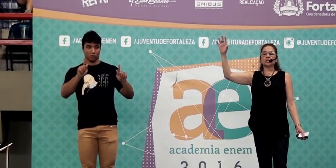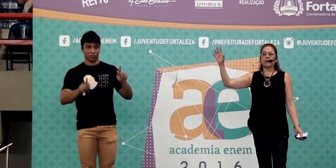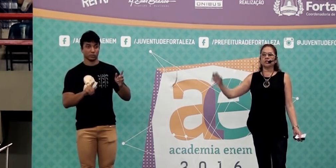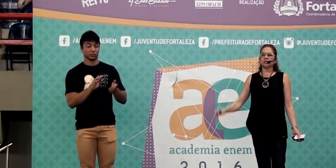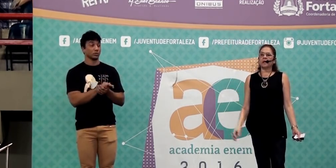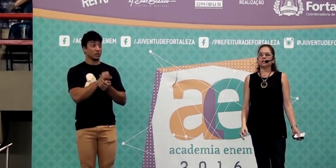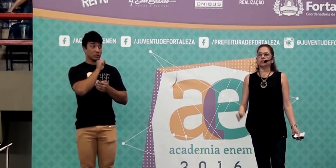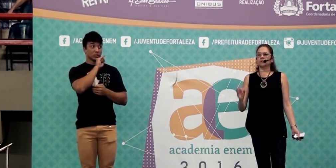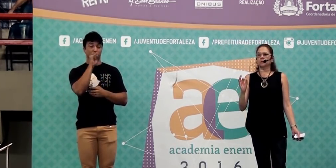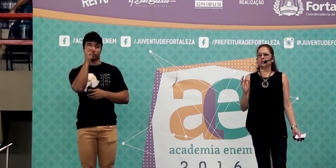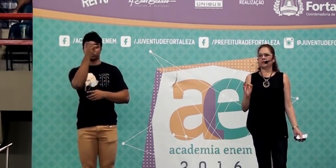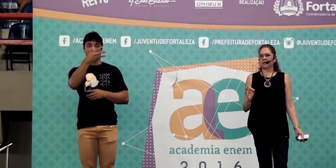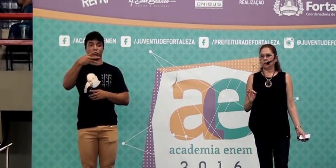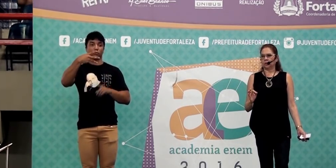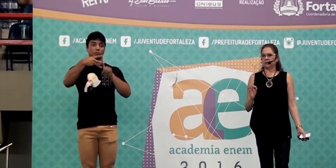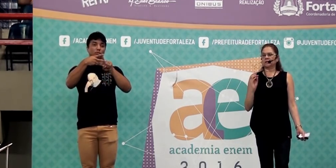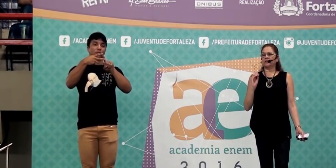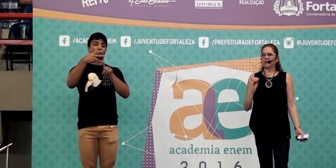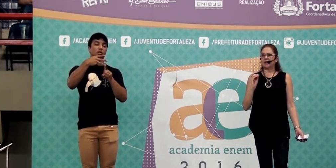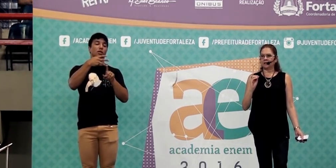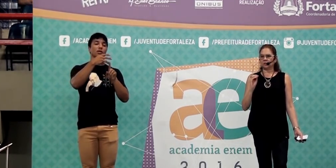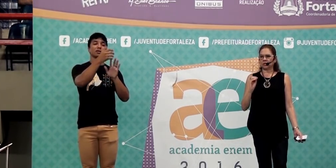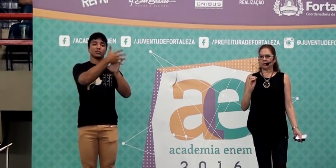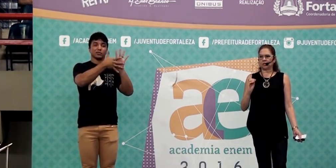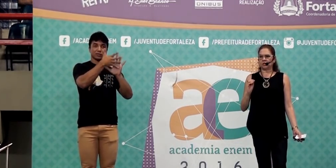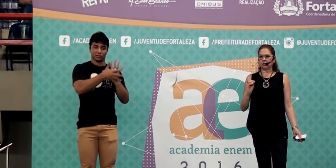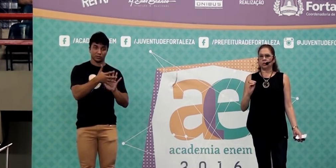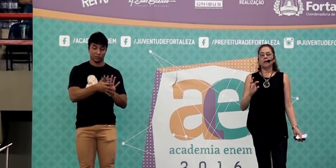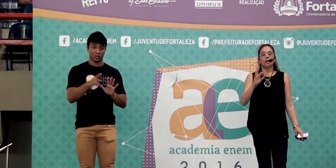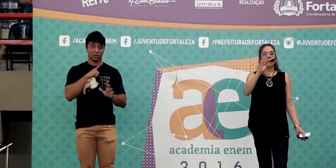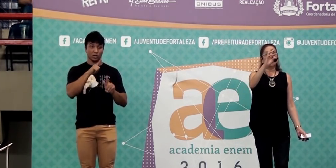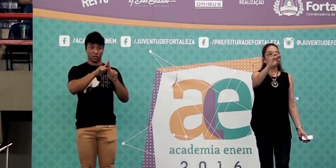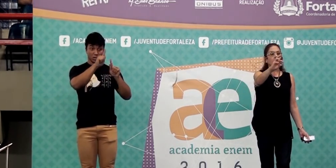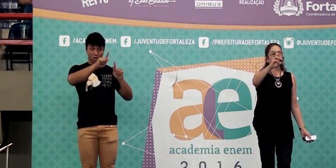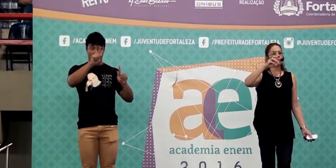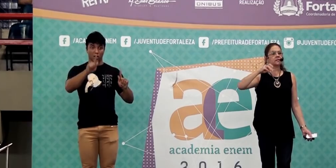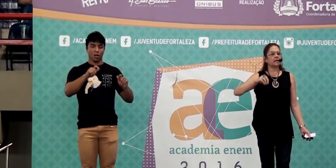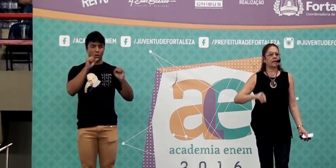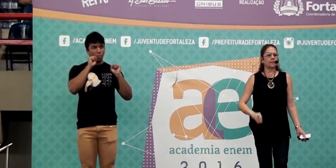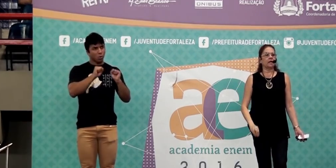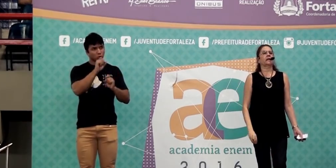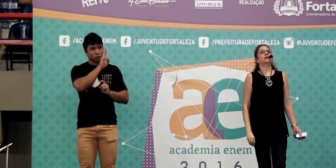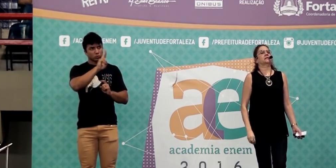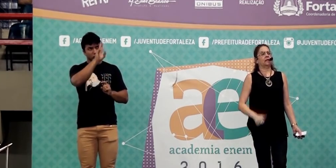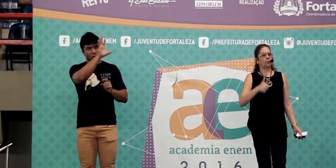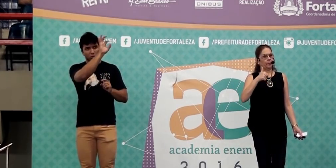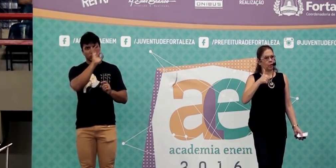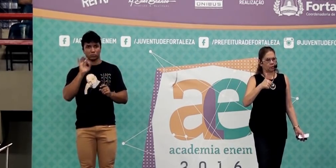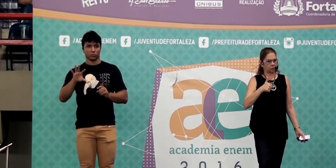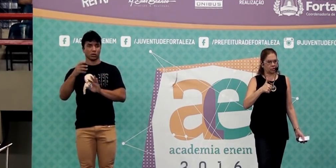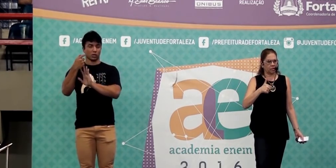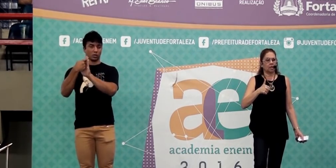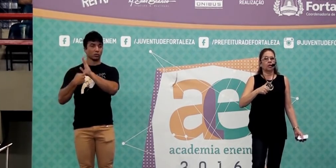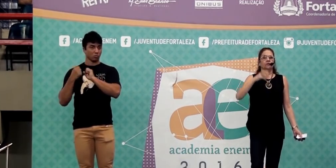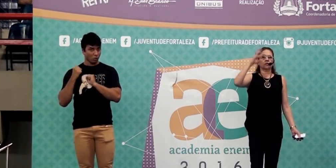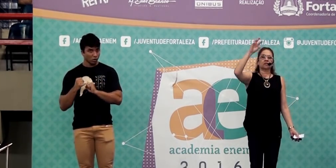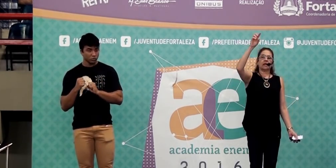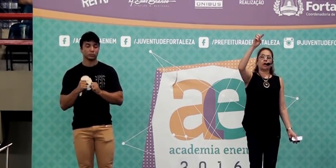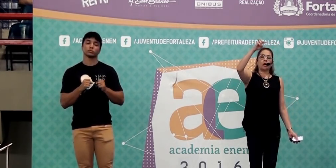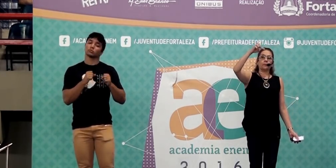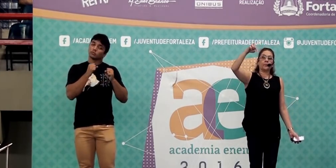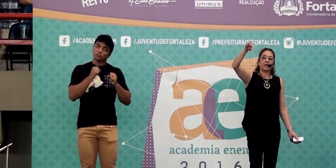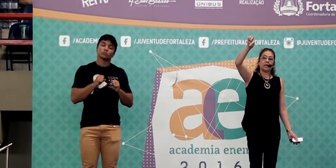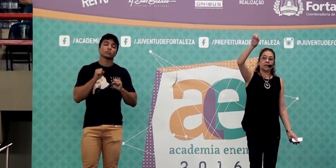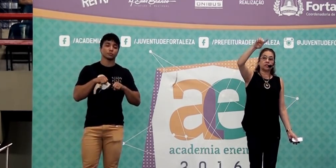um dos 3 textos motivadores tiver dado estatístico, eu posso usar na minha redação? Pode.